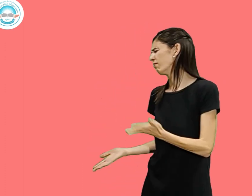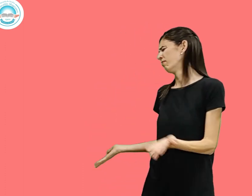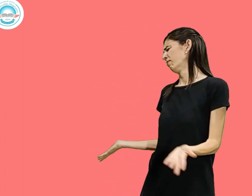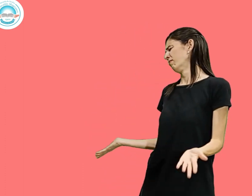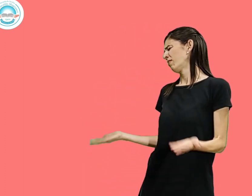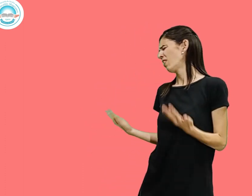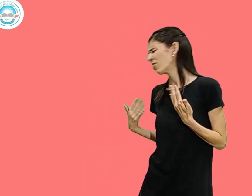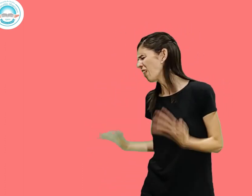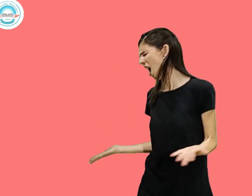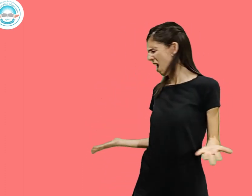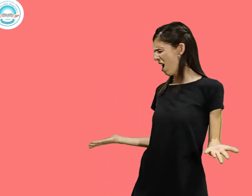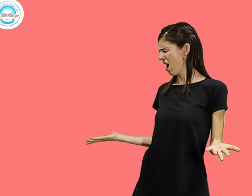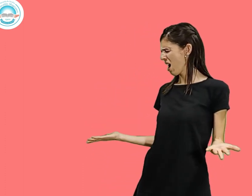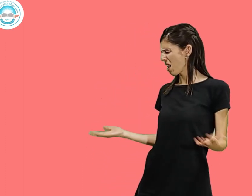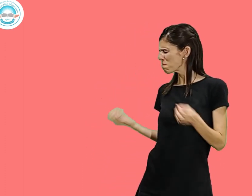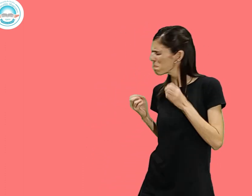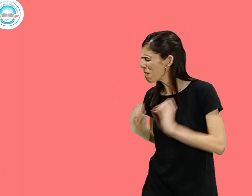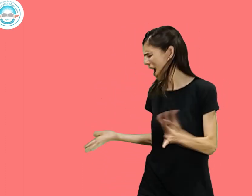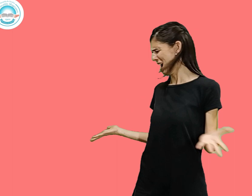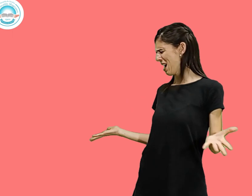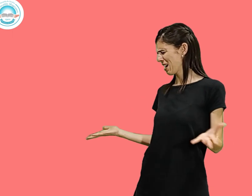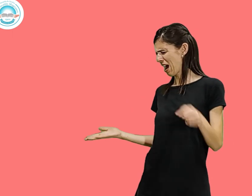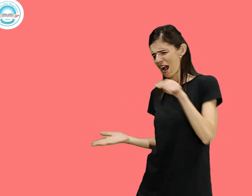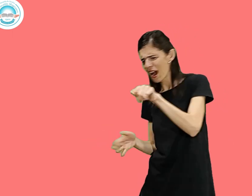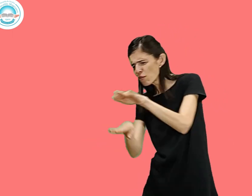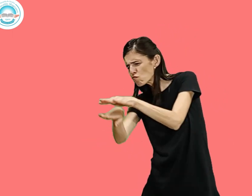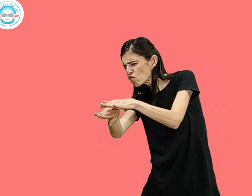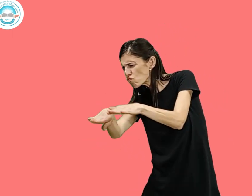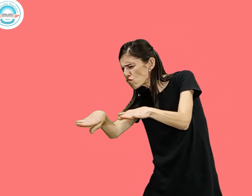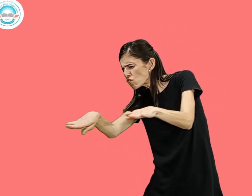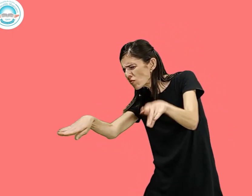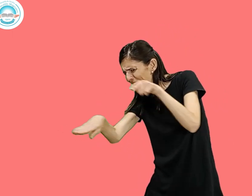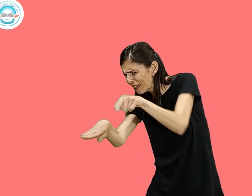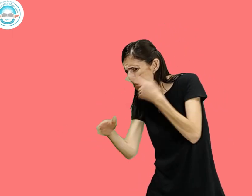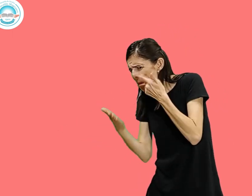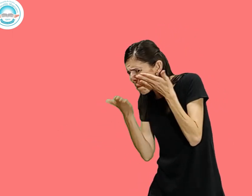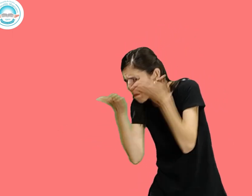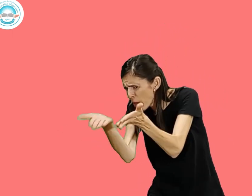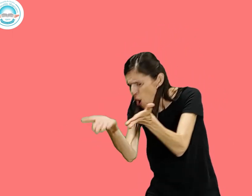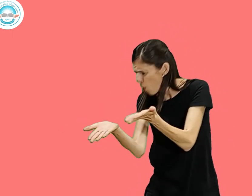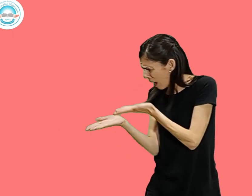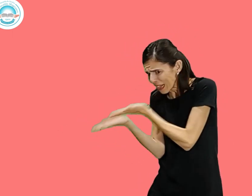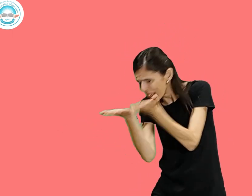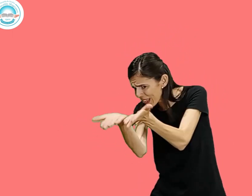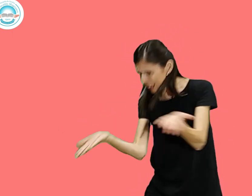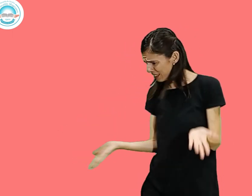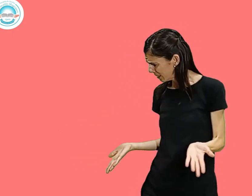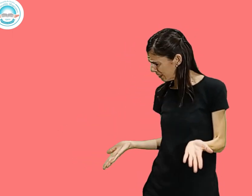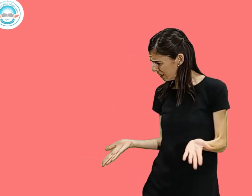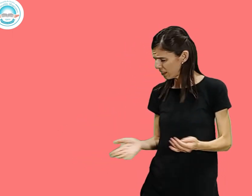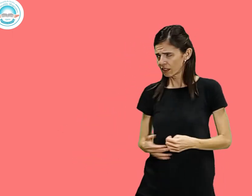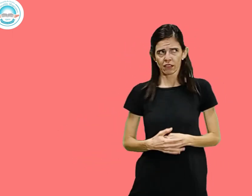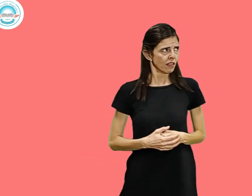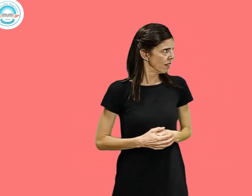mano Dale maga me dijo papá en el centro de la pista hay un desnivel